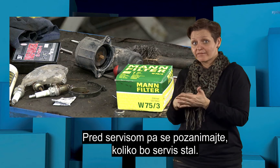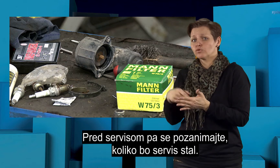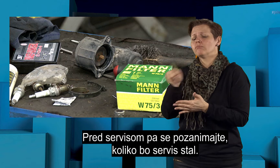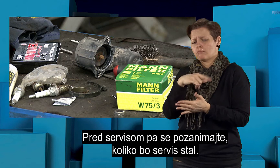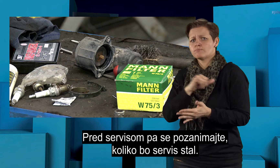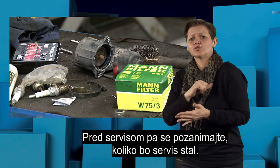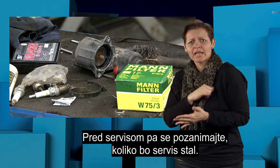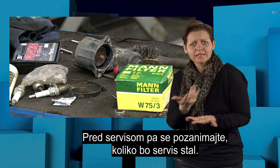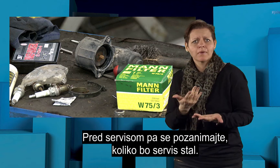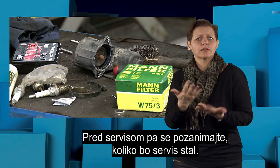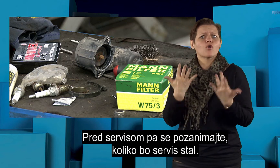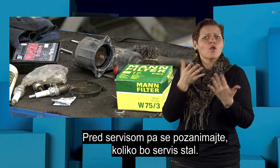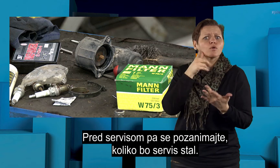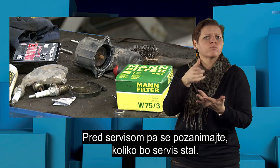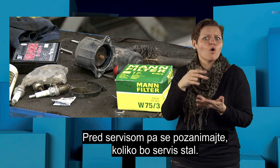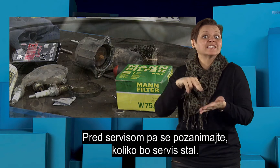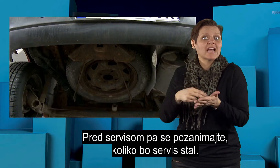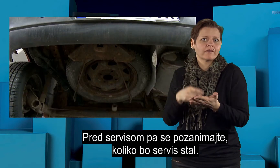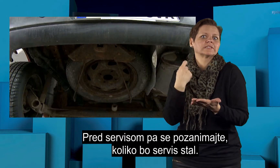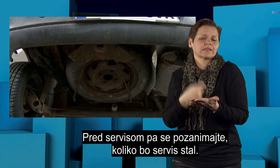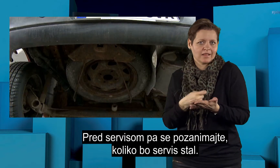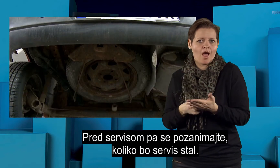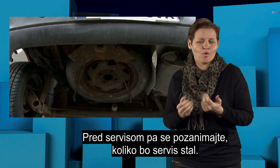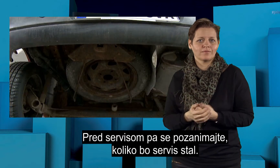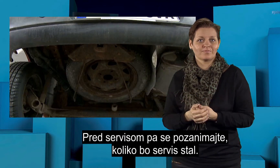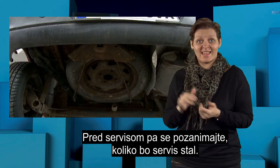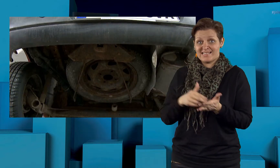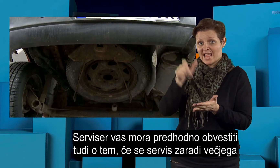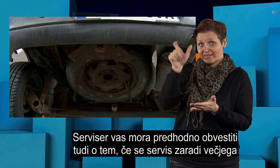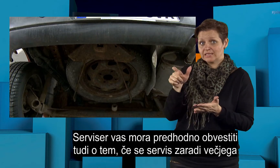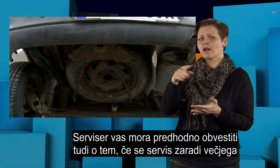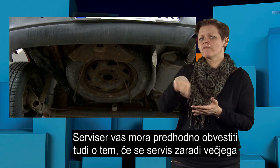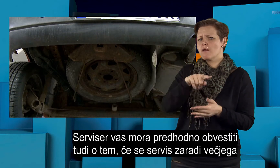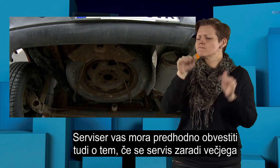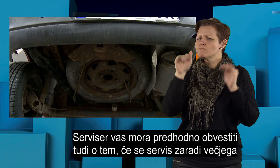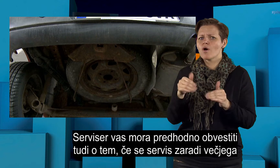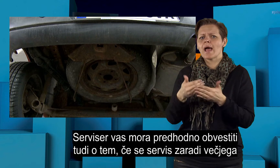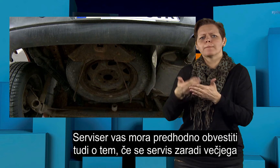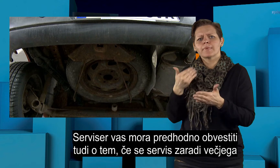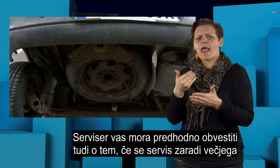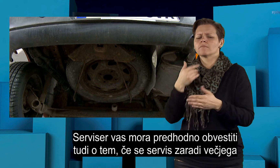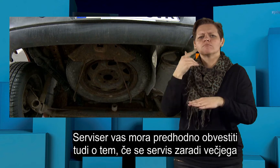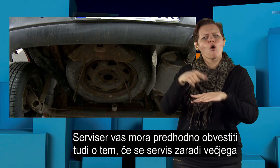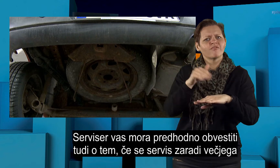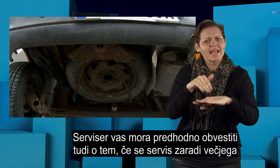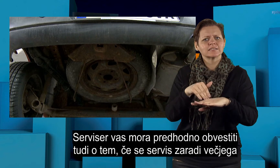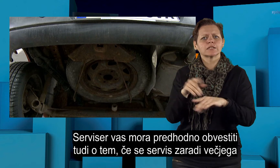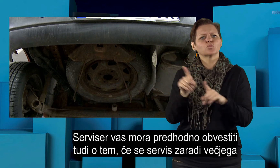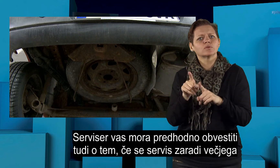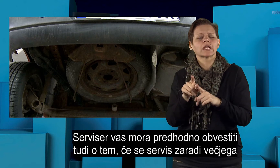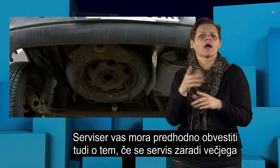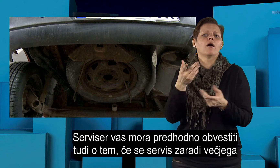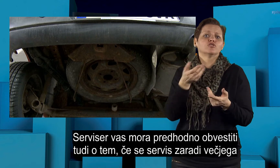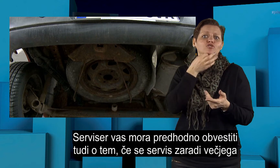Pred servisom pa se pozanimajte, koliko bo servis stal. Serviser vas mora predhodno obvestiti